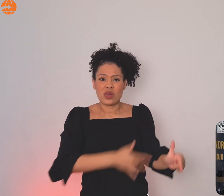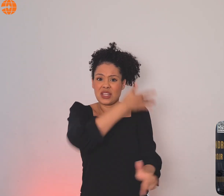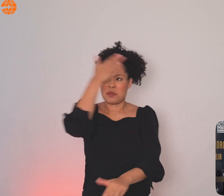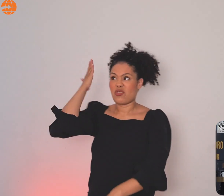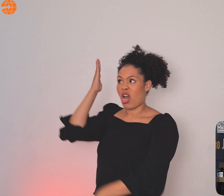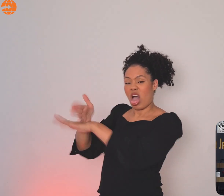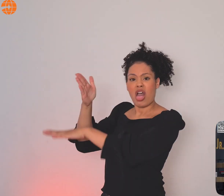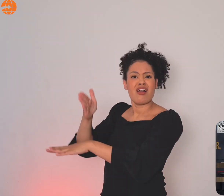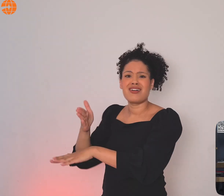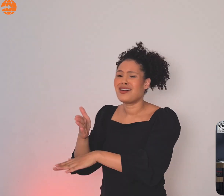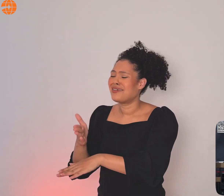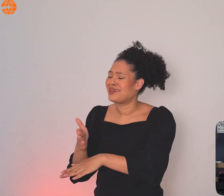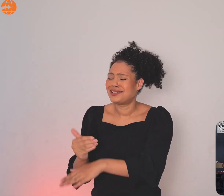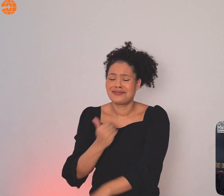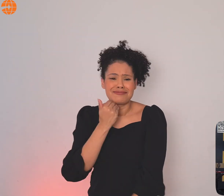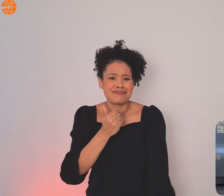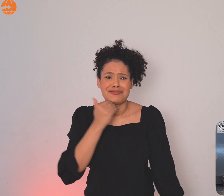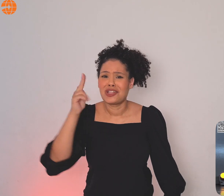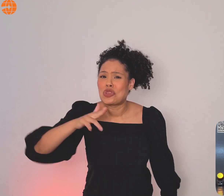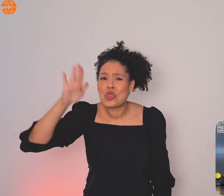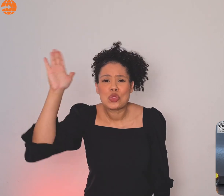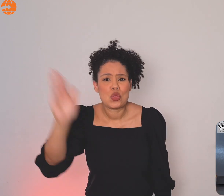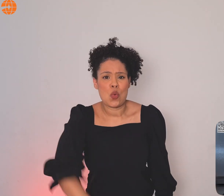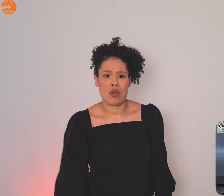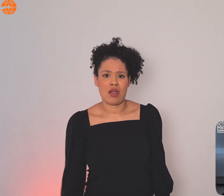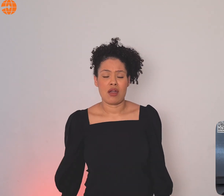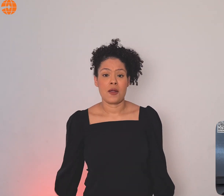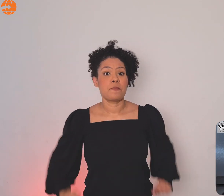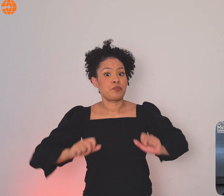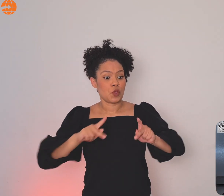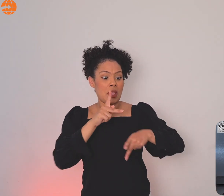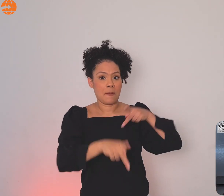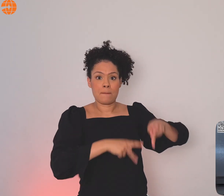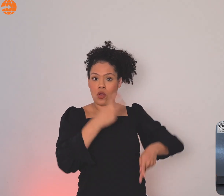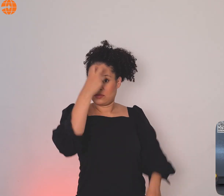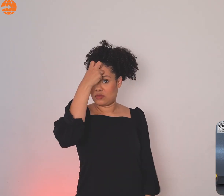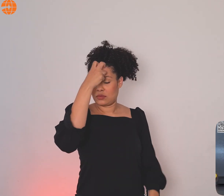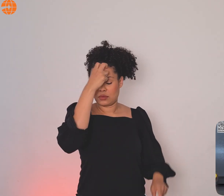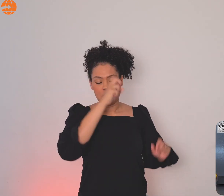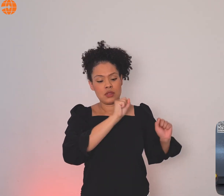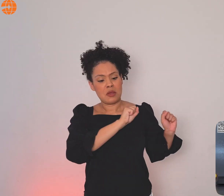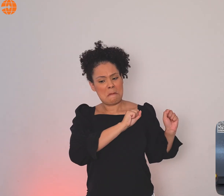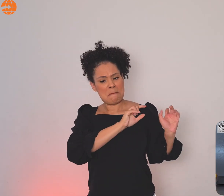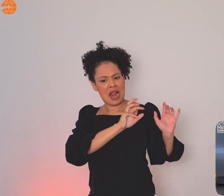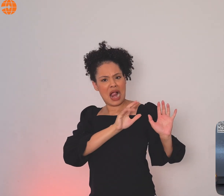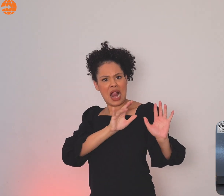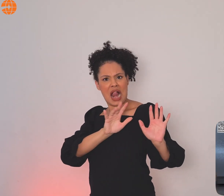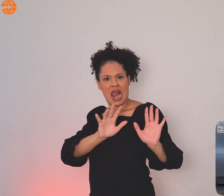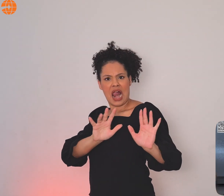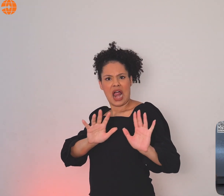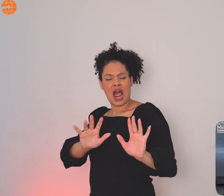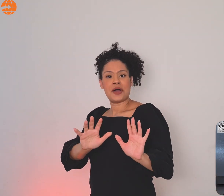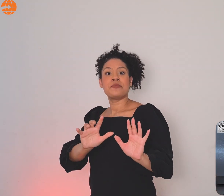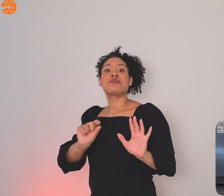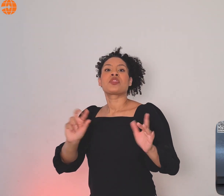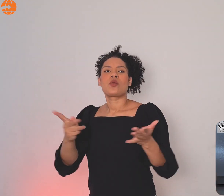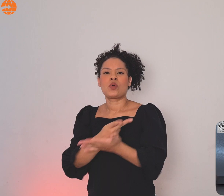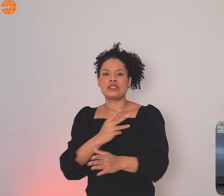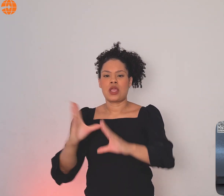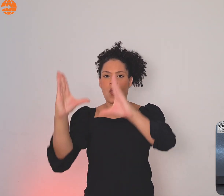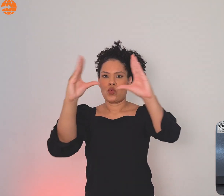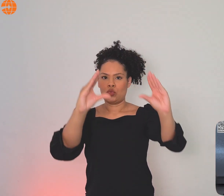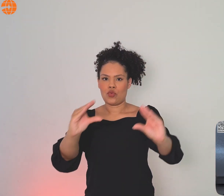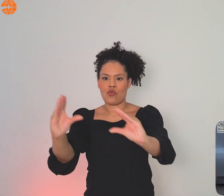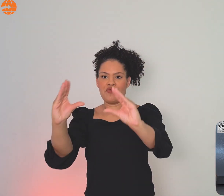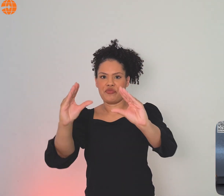Então, gente, eles foram atrás. Quando eles foram atrás, a nuvem sai da frente do povo, ela guiava o povo, ela vem e fica